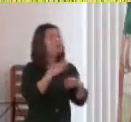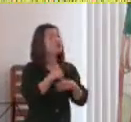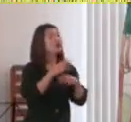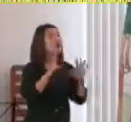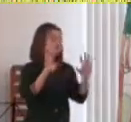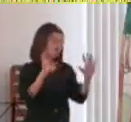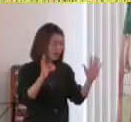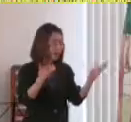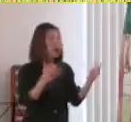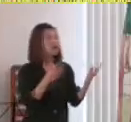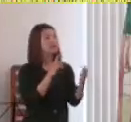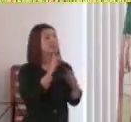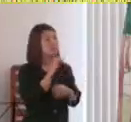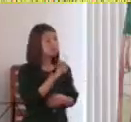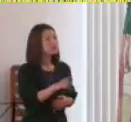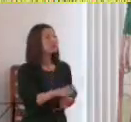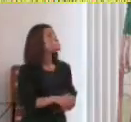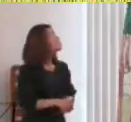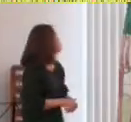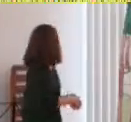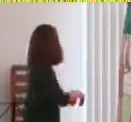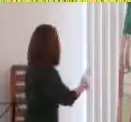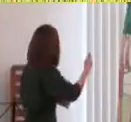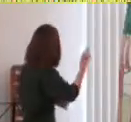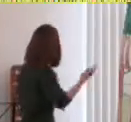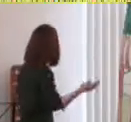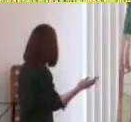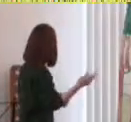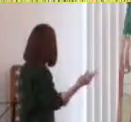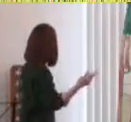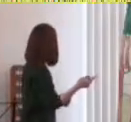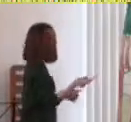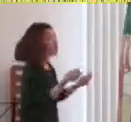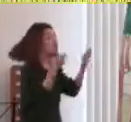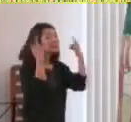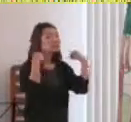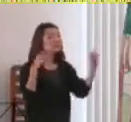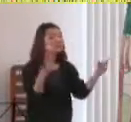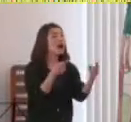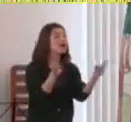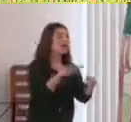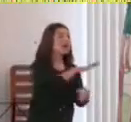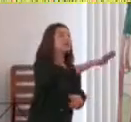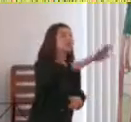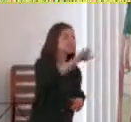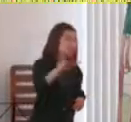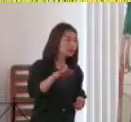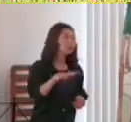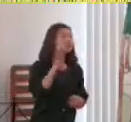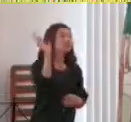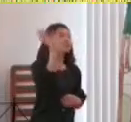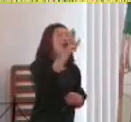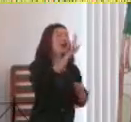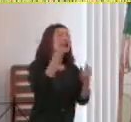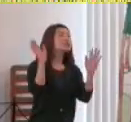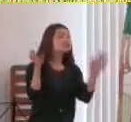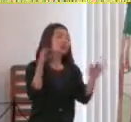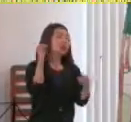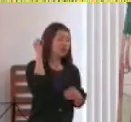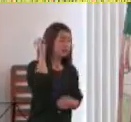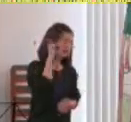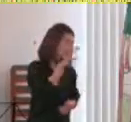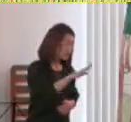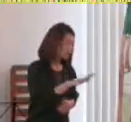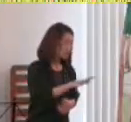後は、これは羊飼いたちに言っている言葉です。天使は言った、恐れるな、私は